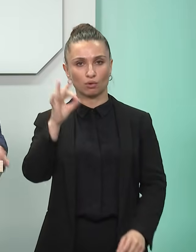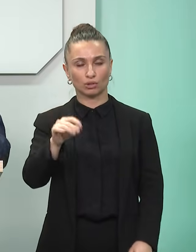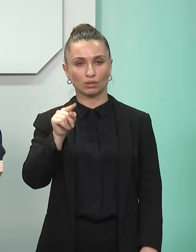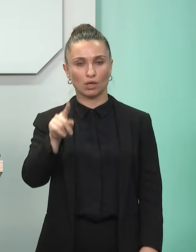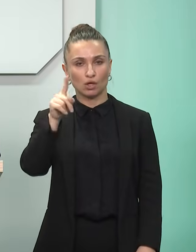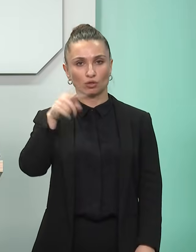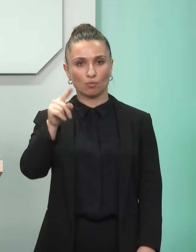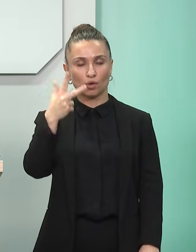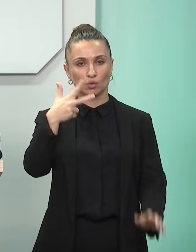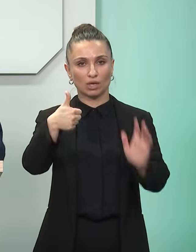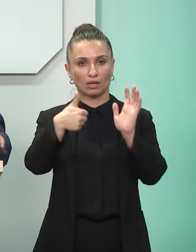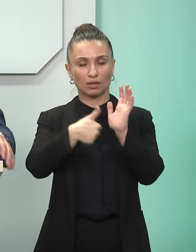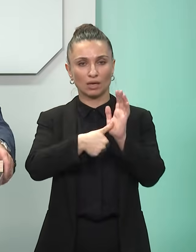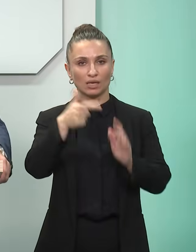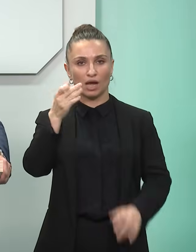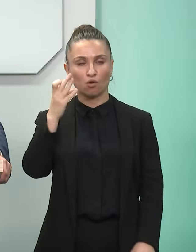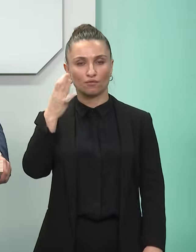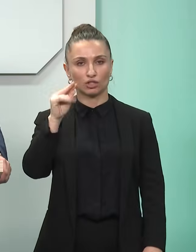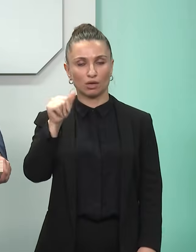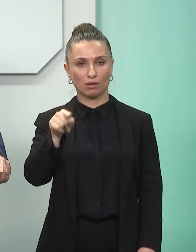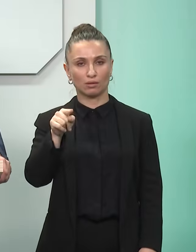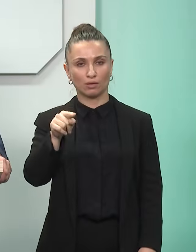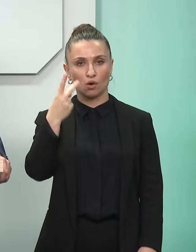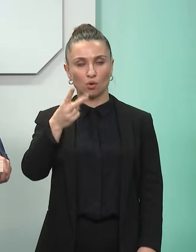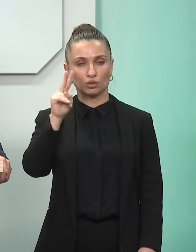0,77%. ნომერი 36 იაგო ხვიჩია